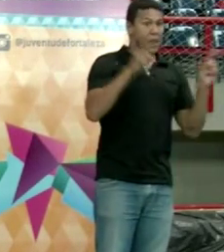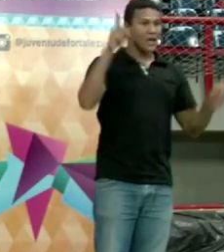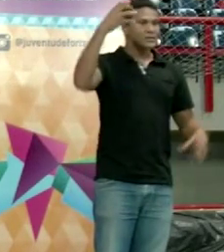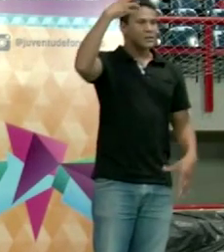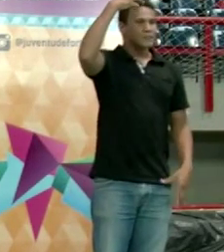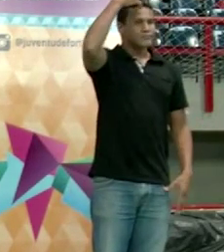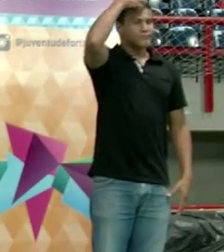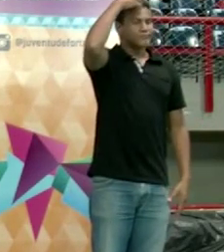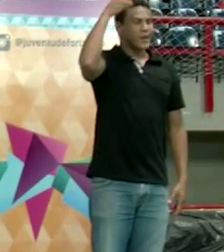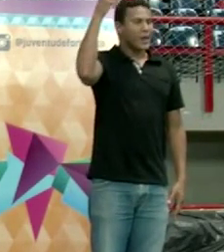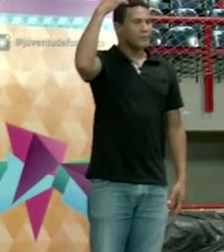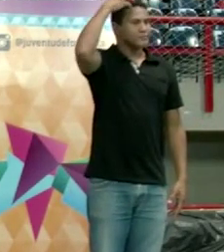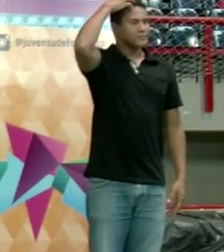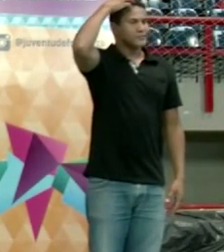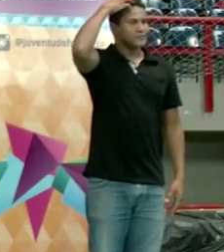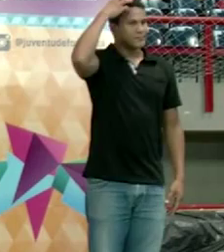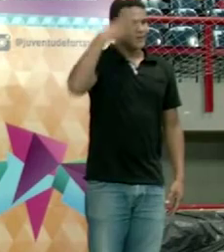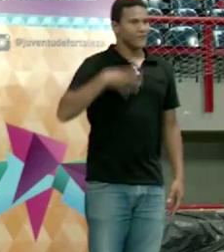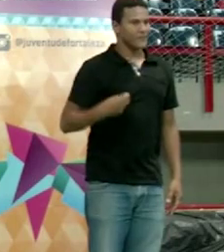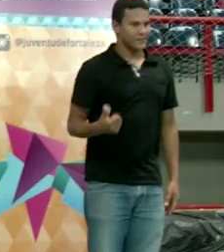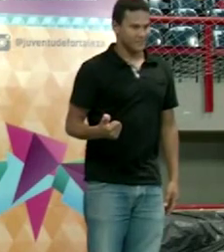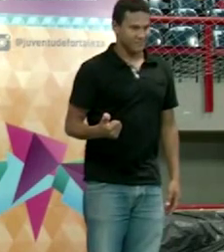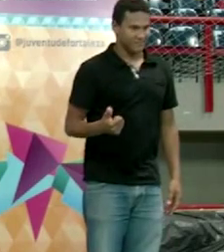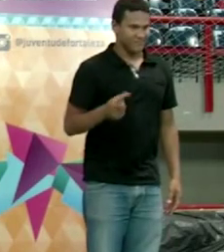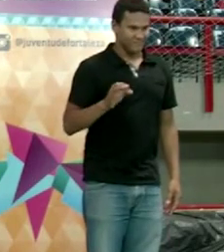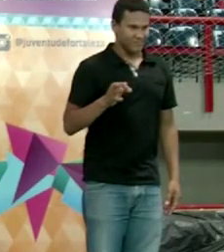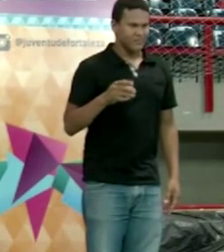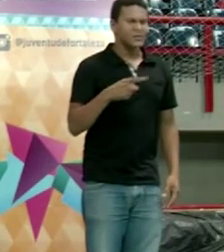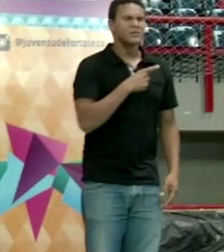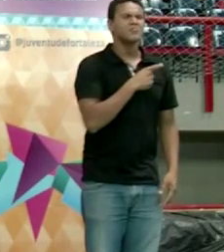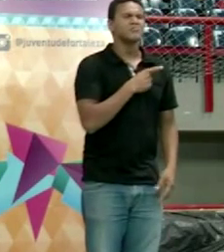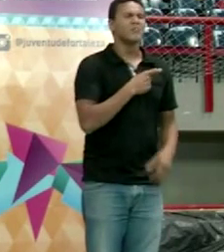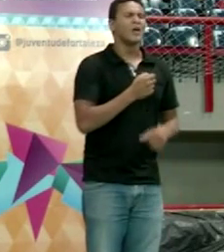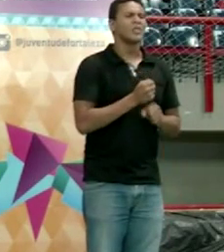príncipe real. Isso foi que ano, gente?